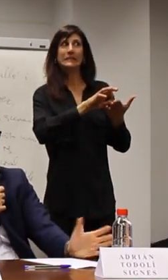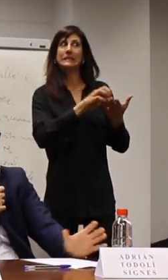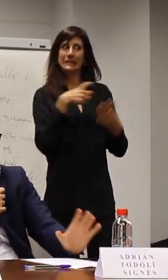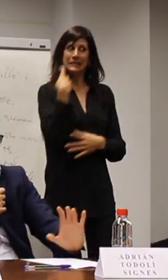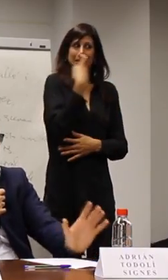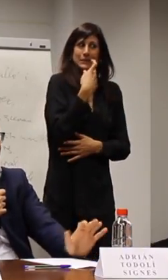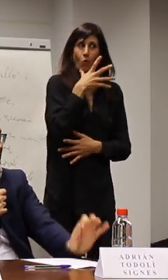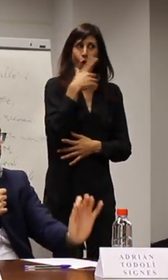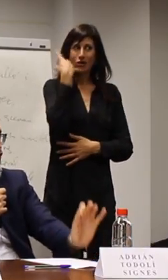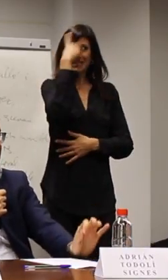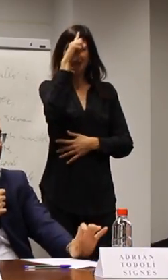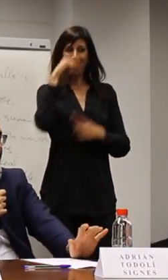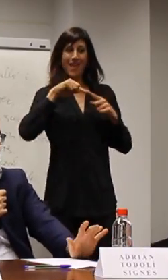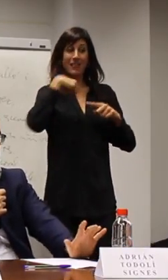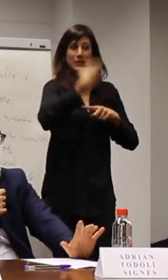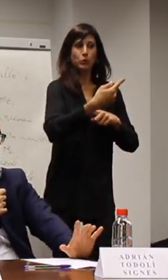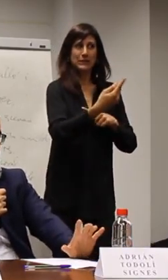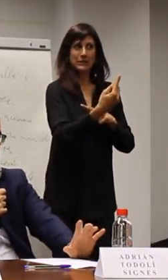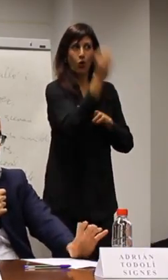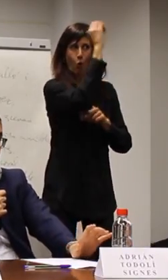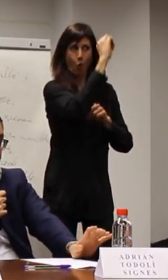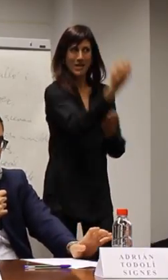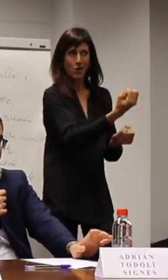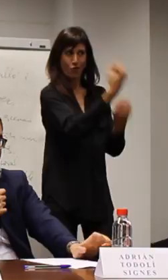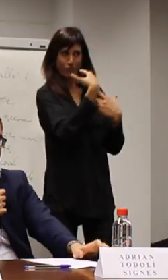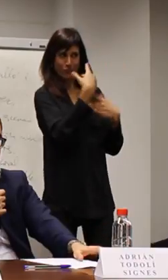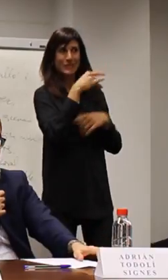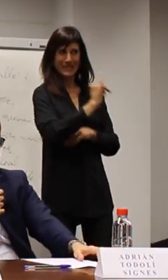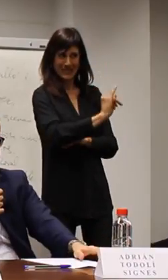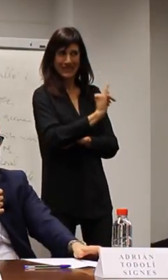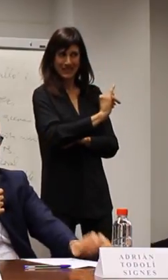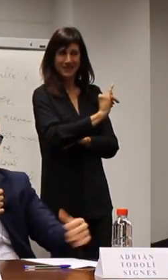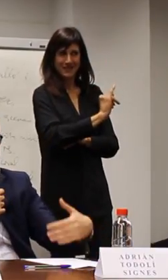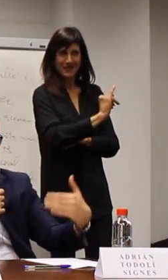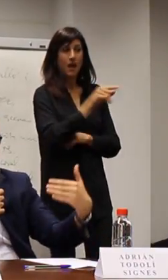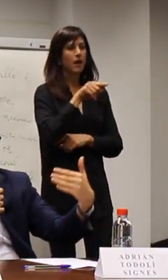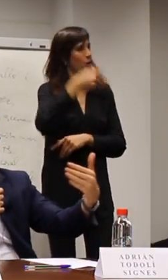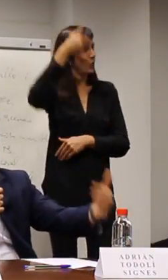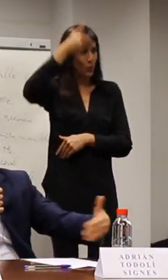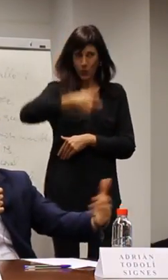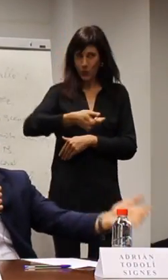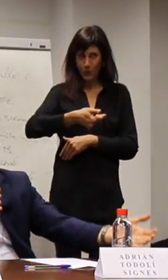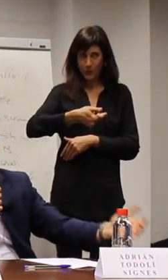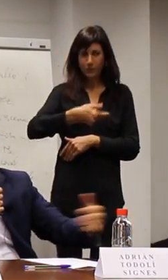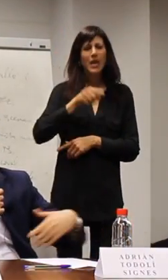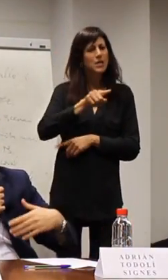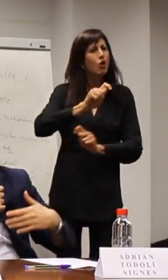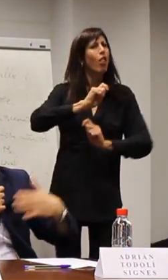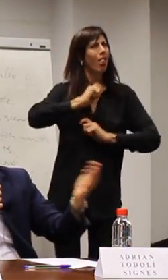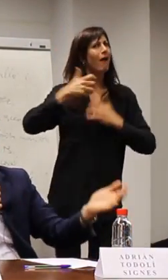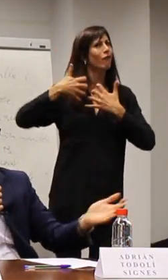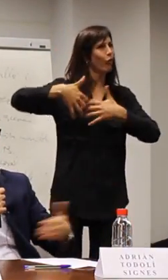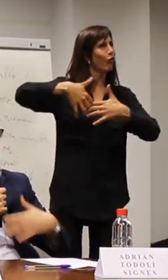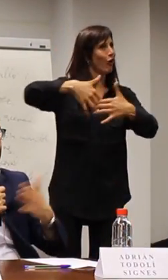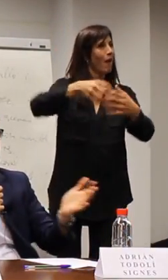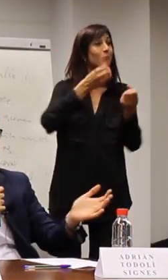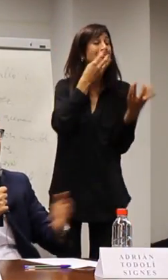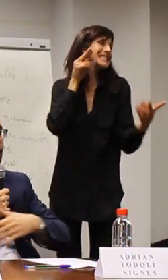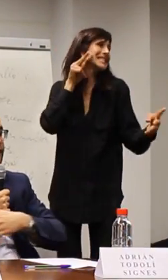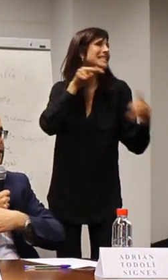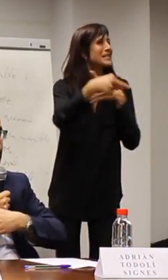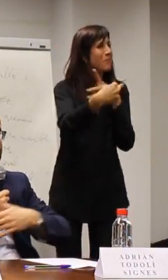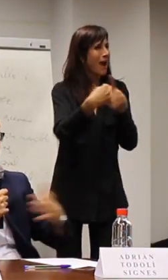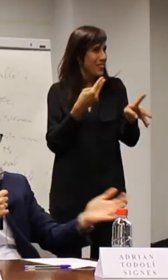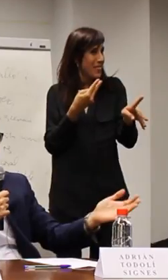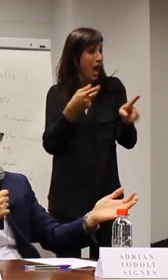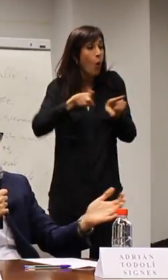Entonces, claro, esta cosa es muy importante. Y creo que es lo que hace que funcione también, la transparencia. La reputación online